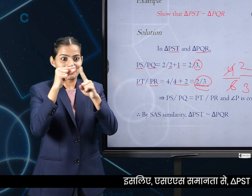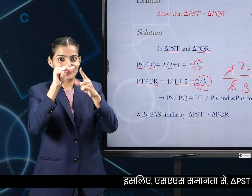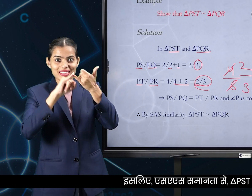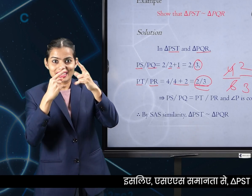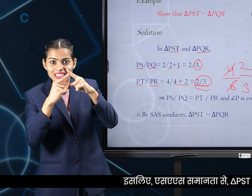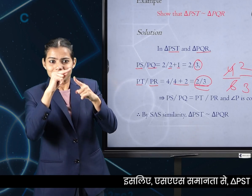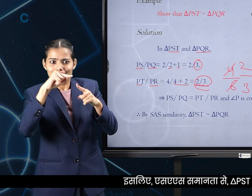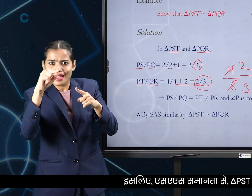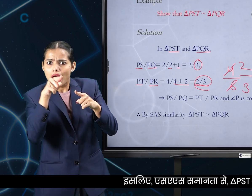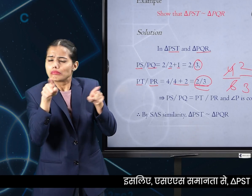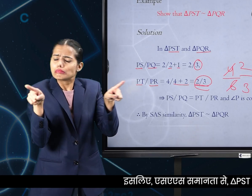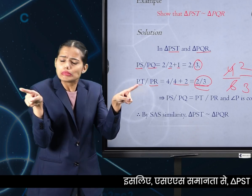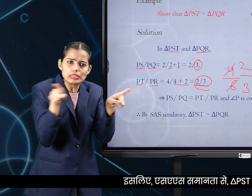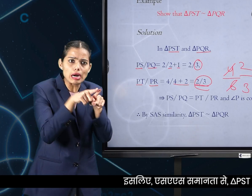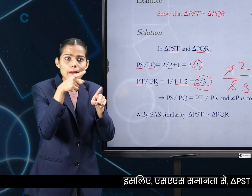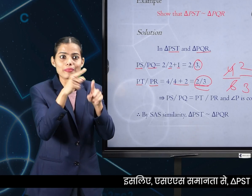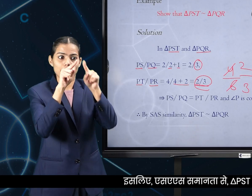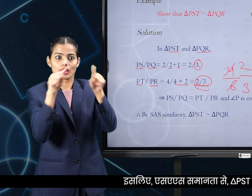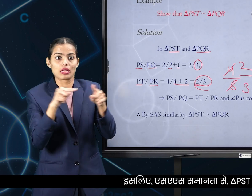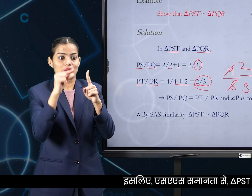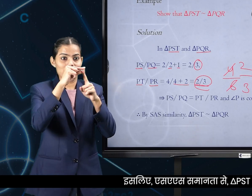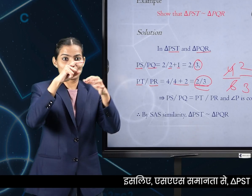त्रिभुज PST सिमिलर टू त्रिभुज PQR।